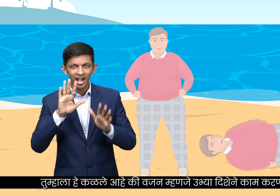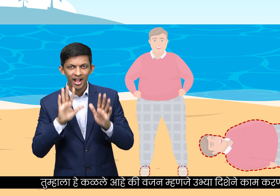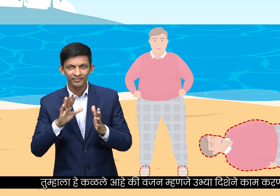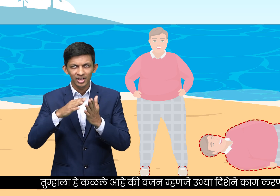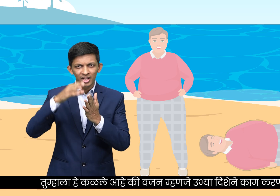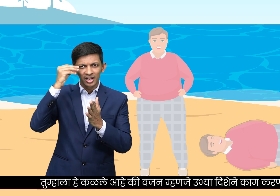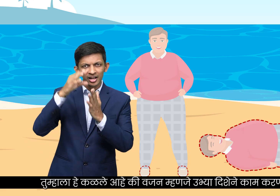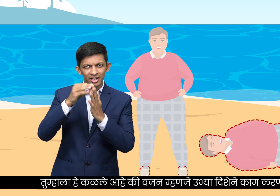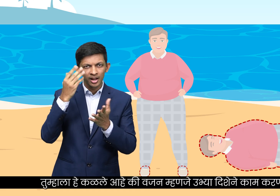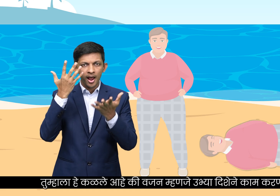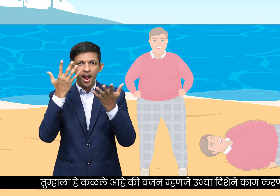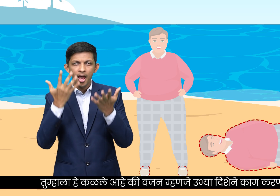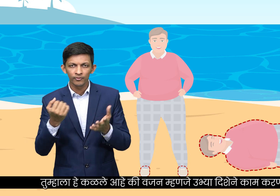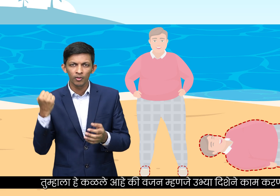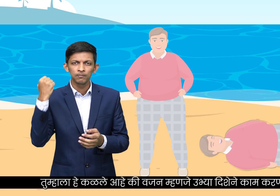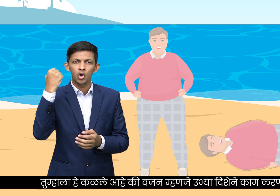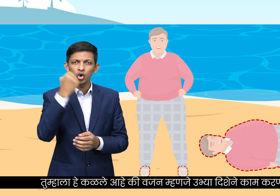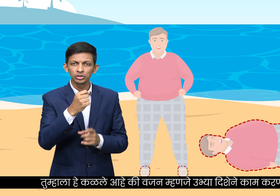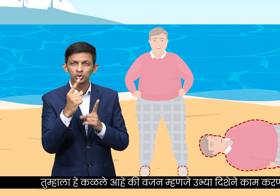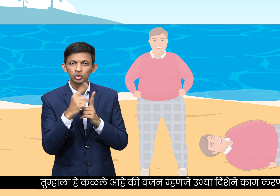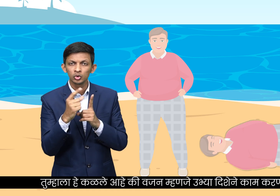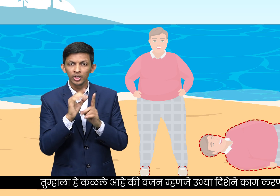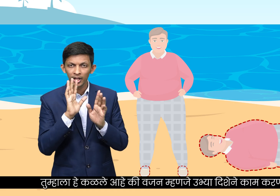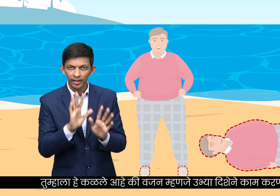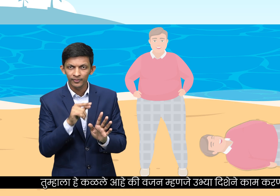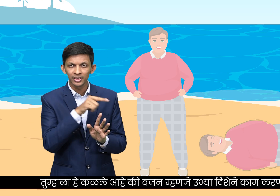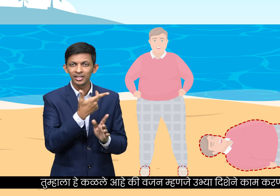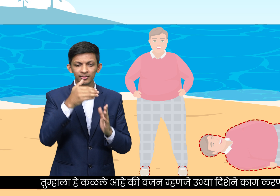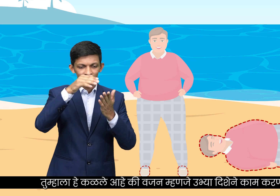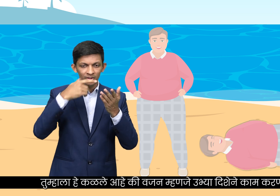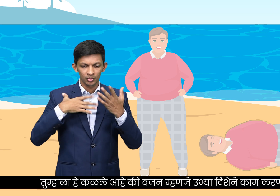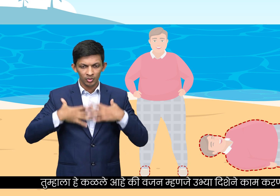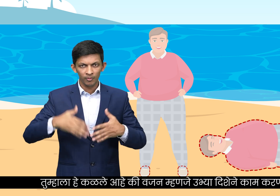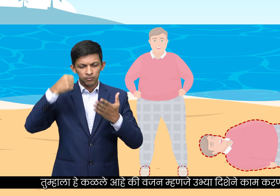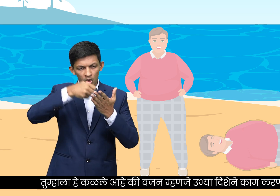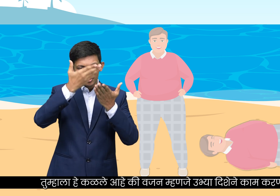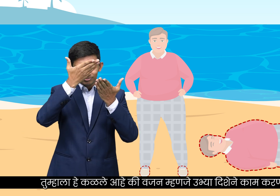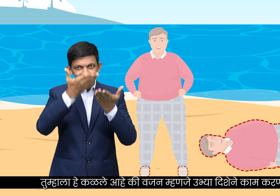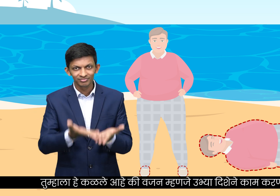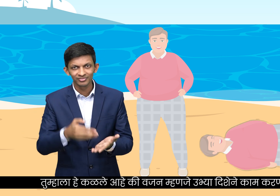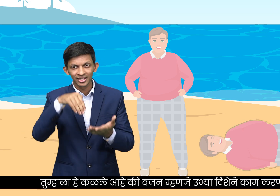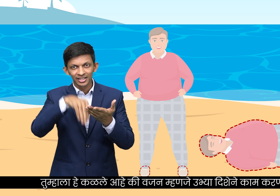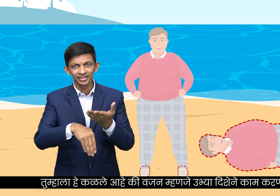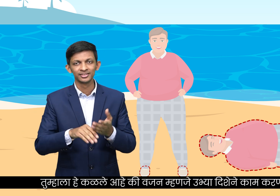तुम्हाला हे कळले आहे का की वजन म्हणजे उभ्या दिशेने काम करणारी बलं आहेत.